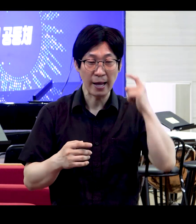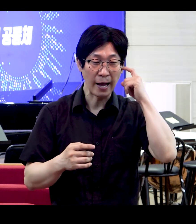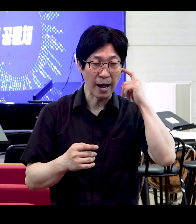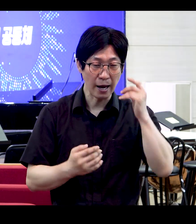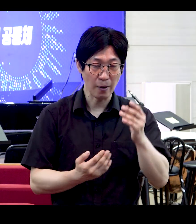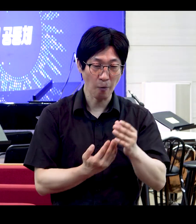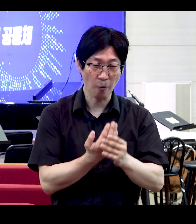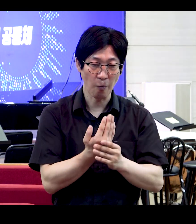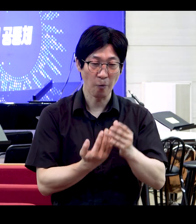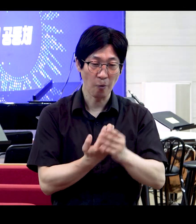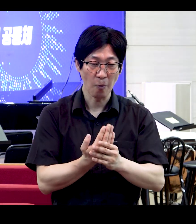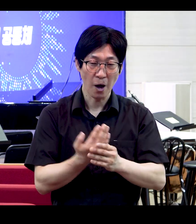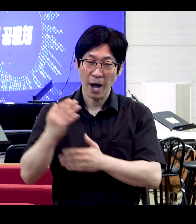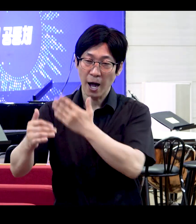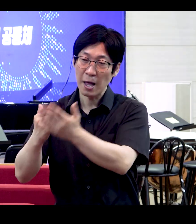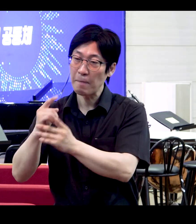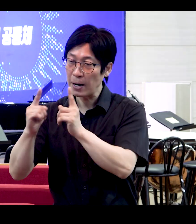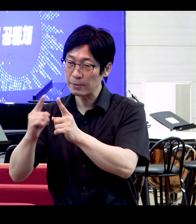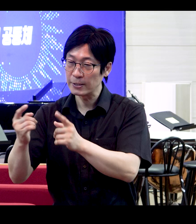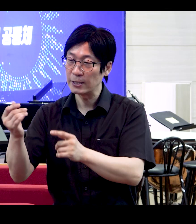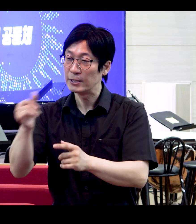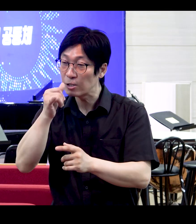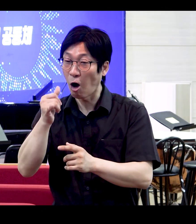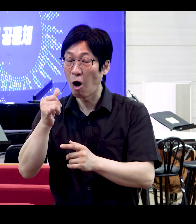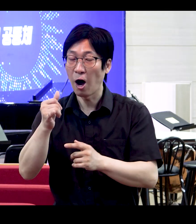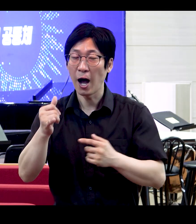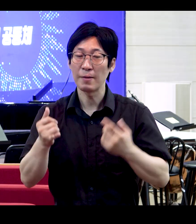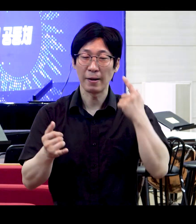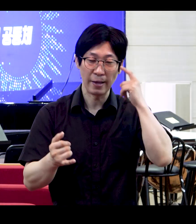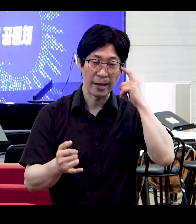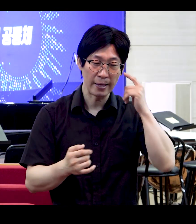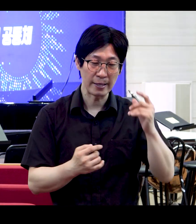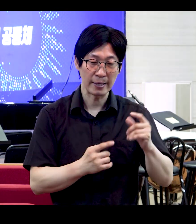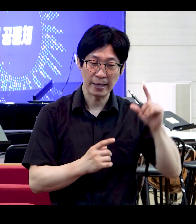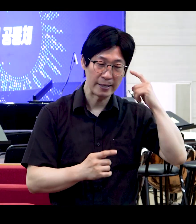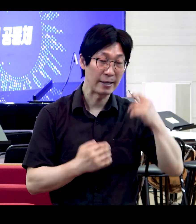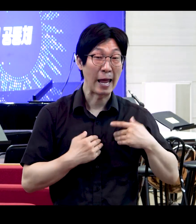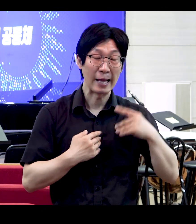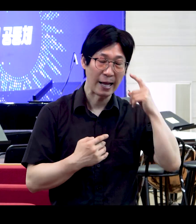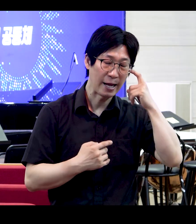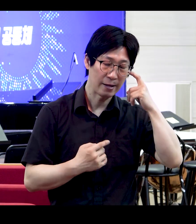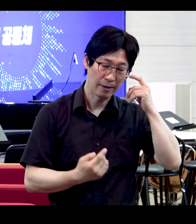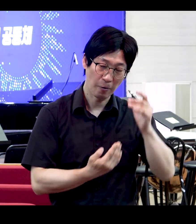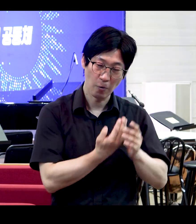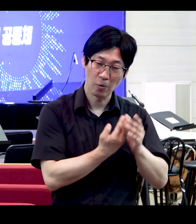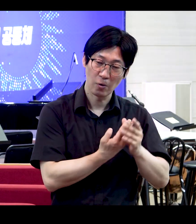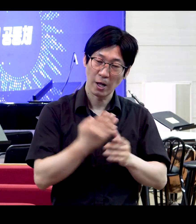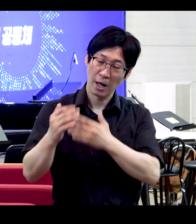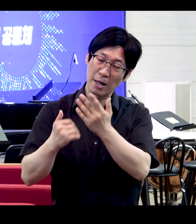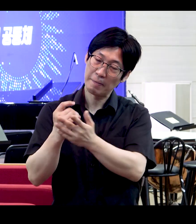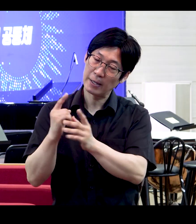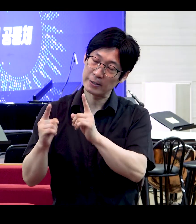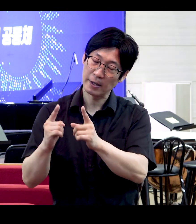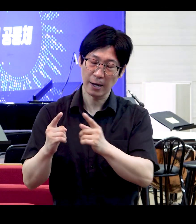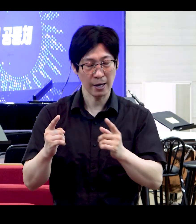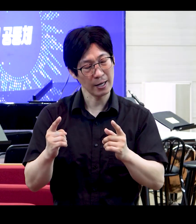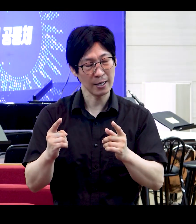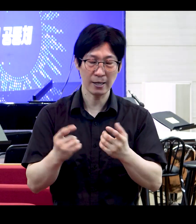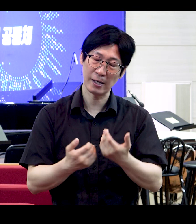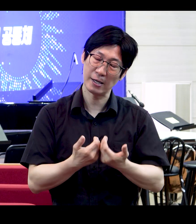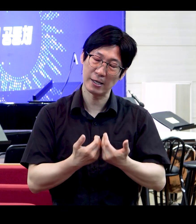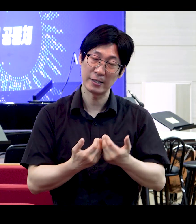내 주장 아닙니까? 하나님 말씀을 거역하고 부정하는 그런 어떤 생각들이 계속 올라올 때마다 그것들을 십자가